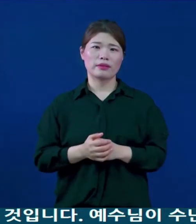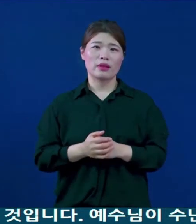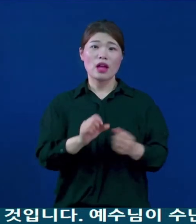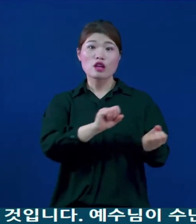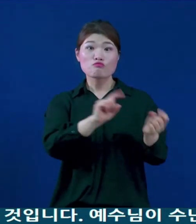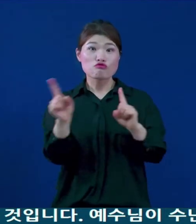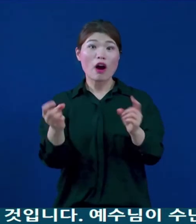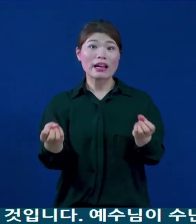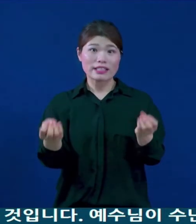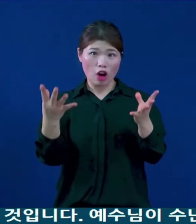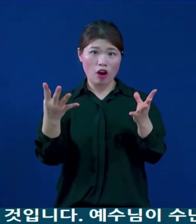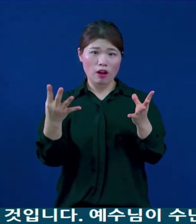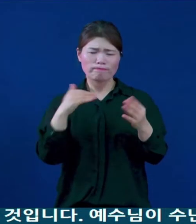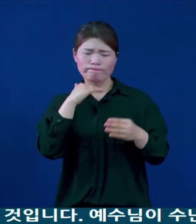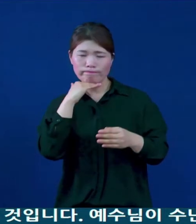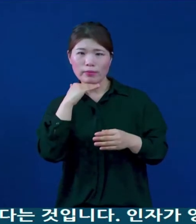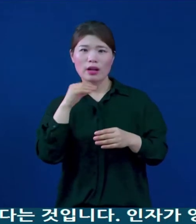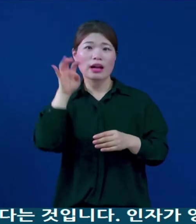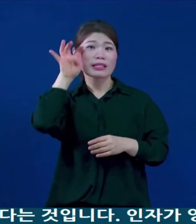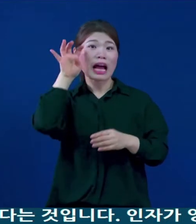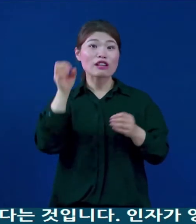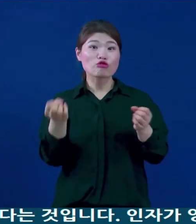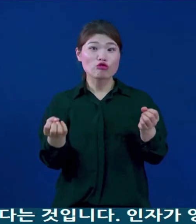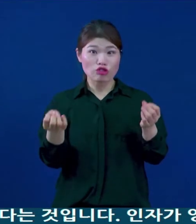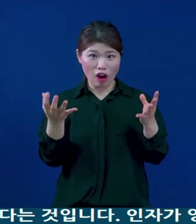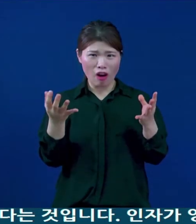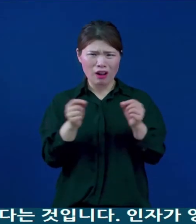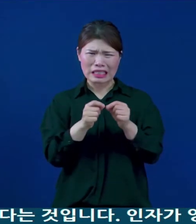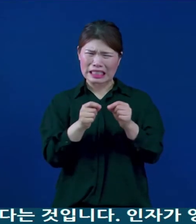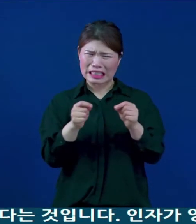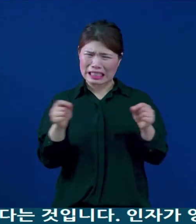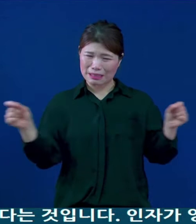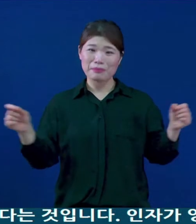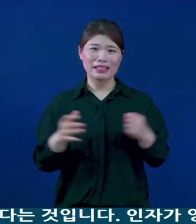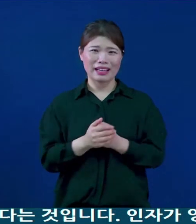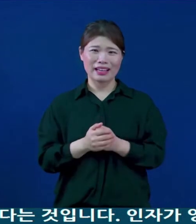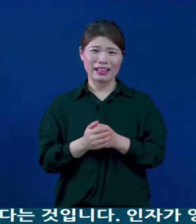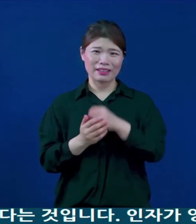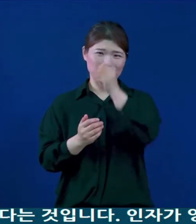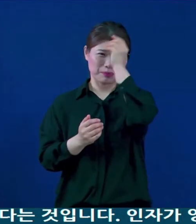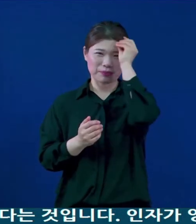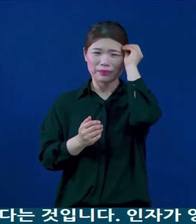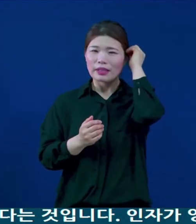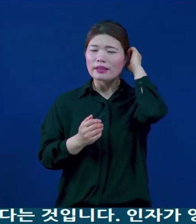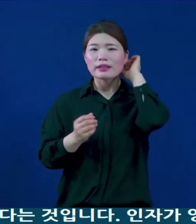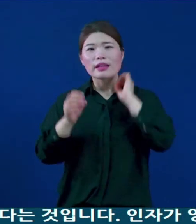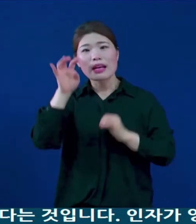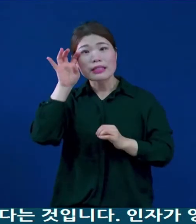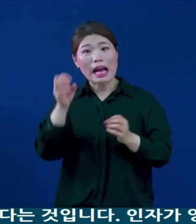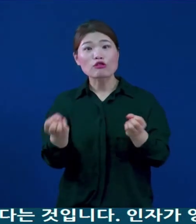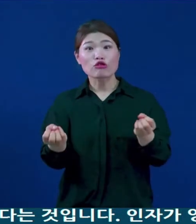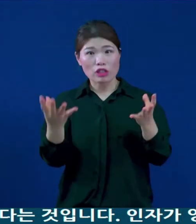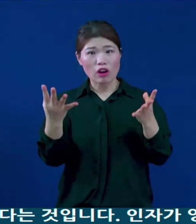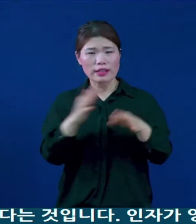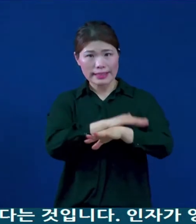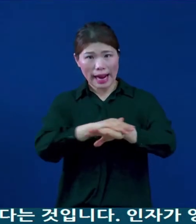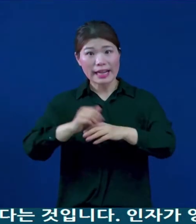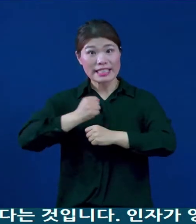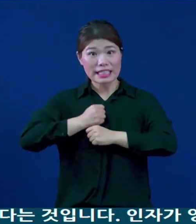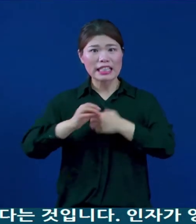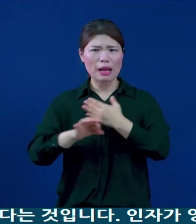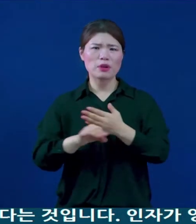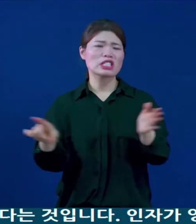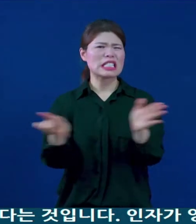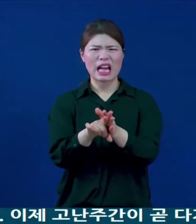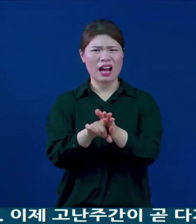부활절 우리가 맞이합니다. 사순절 꽤 길죠? 사순절 동안 우리가 정말 제대로 지킨다면 우리의 신앙이 사실